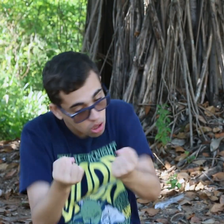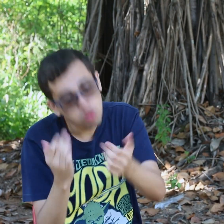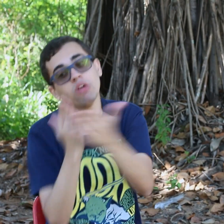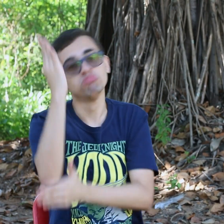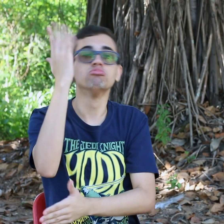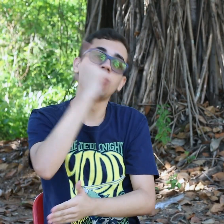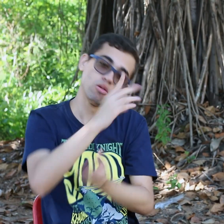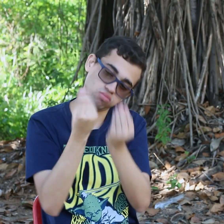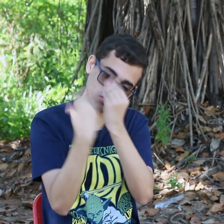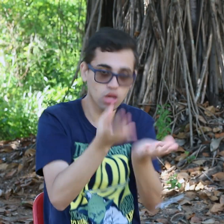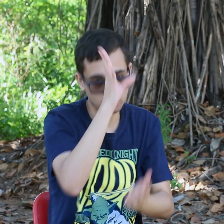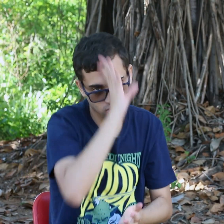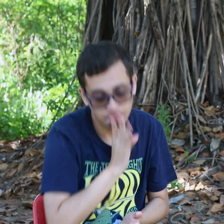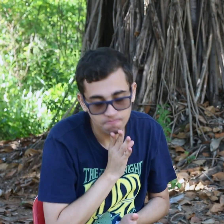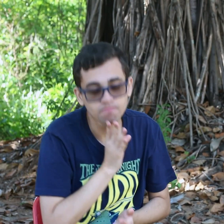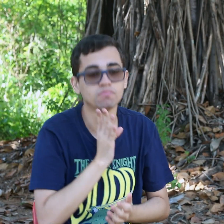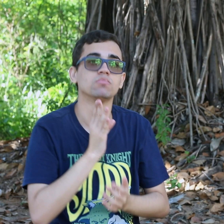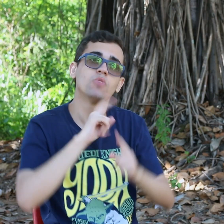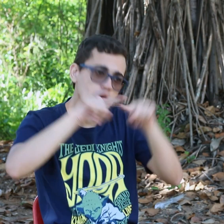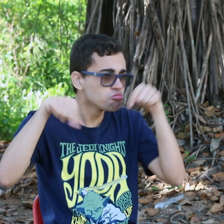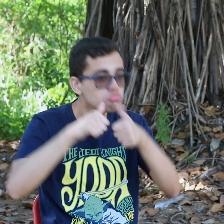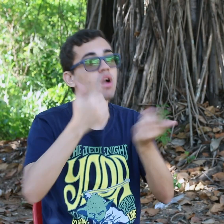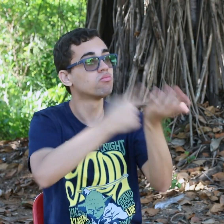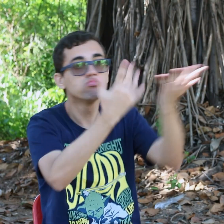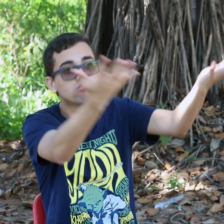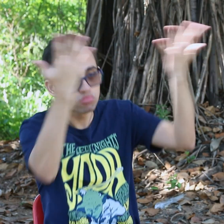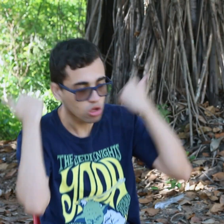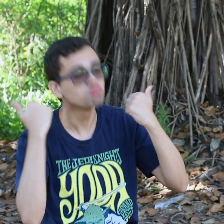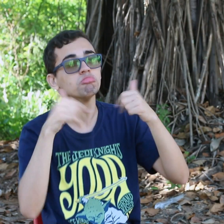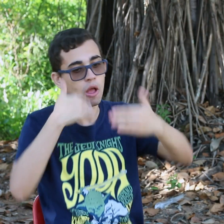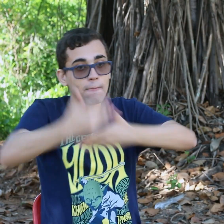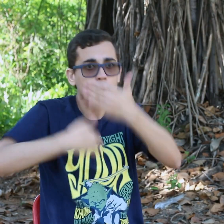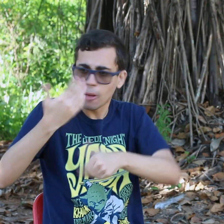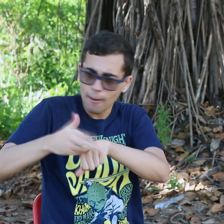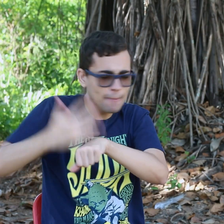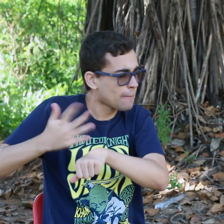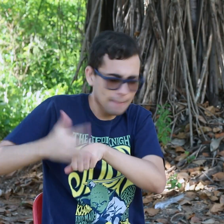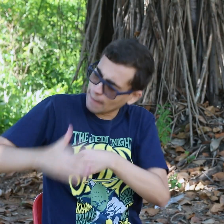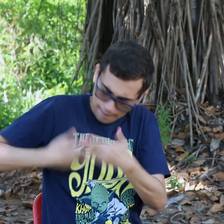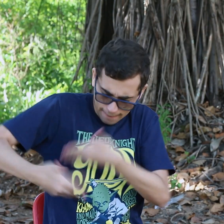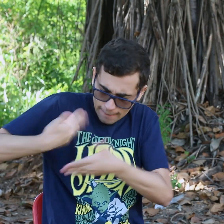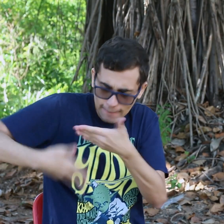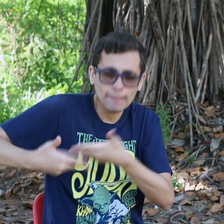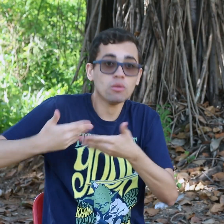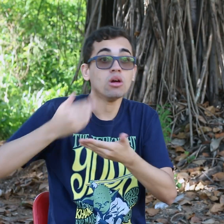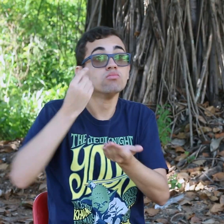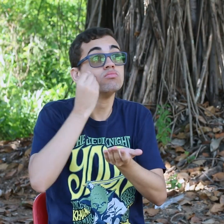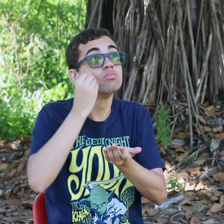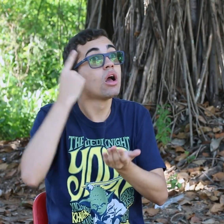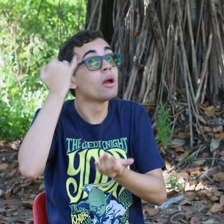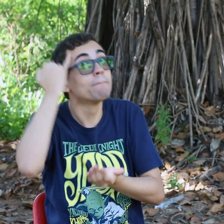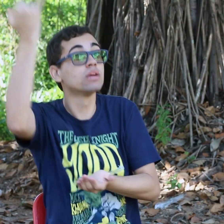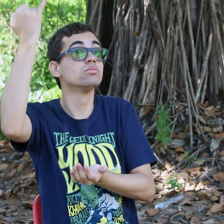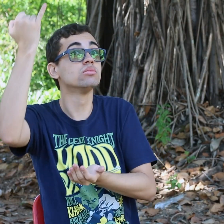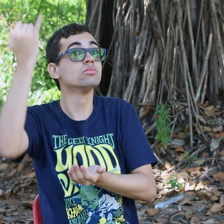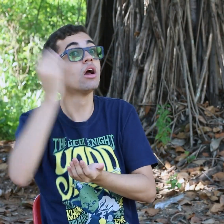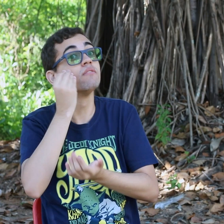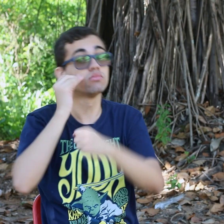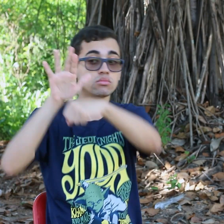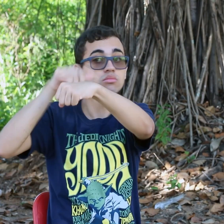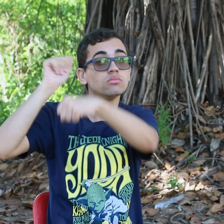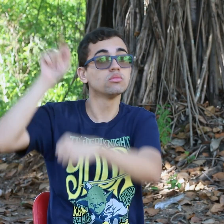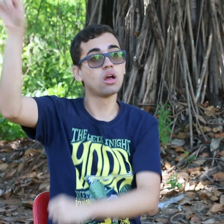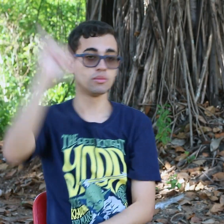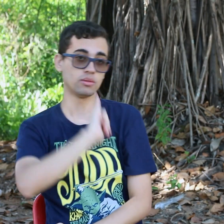no Instituto Federal, e aí proporcionou esse espaço, o IFE proporciona esse espaço para a gente de treino, e ali a gente tem